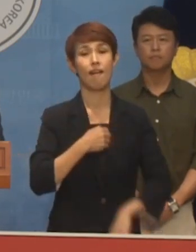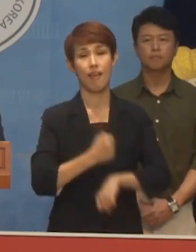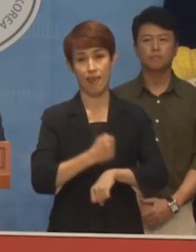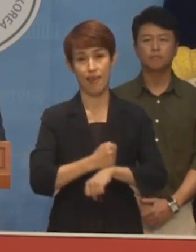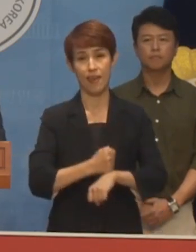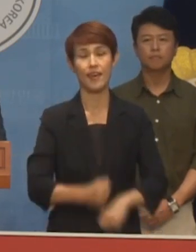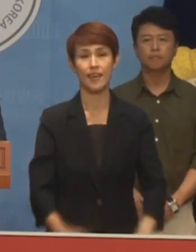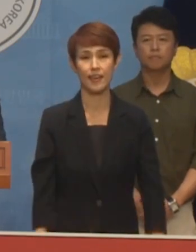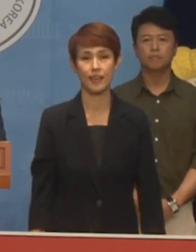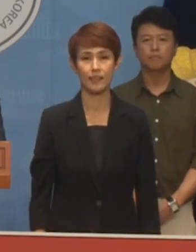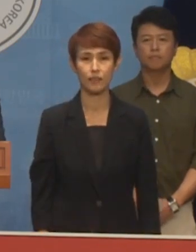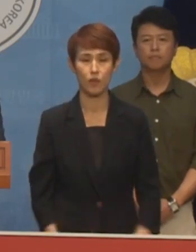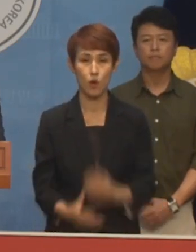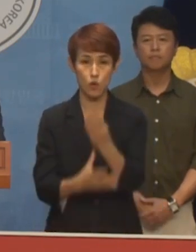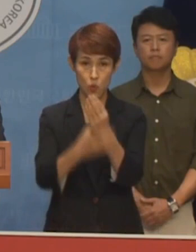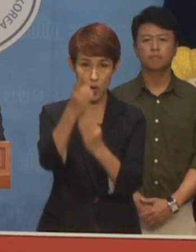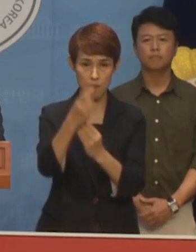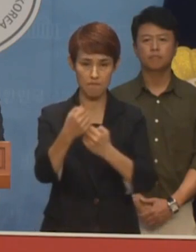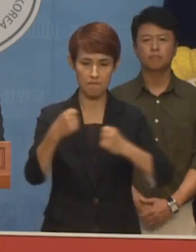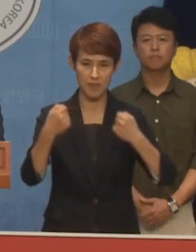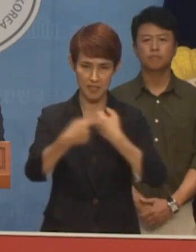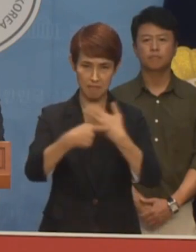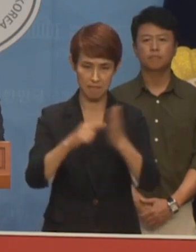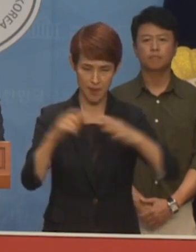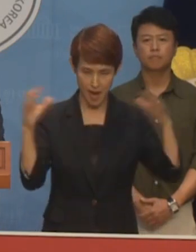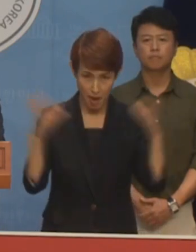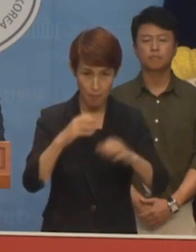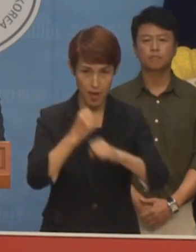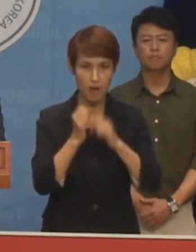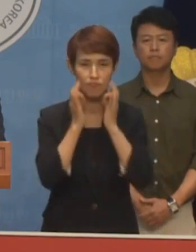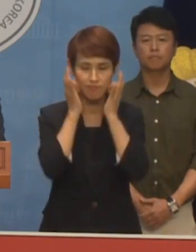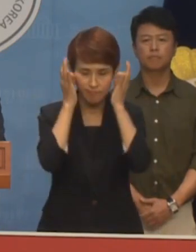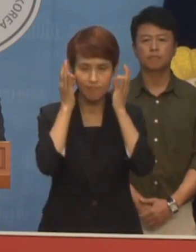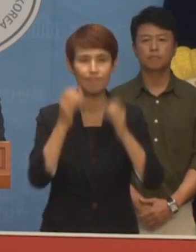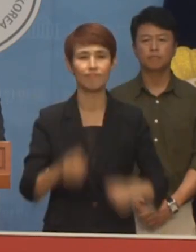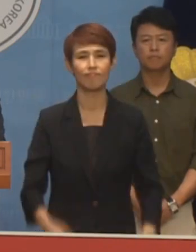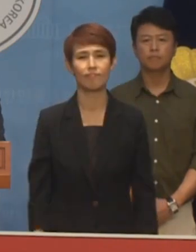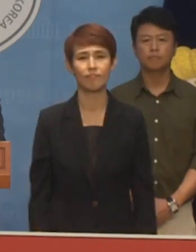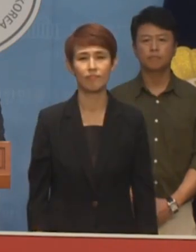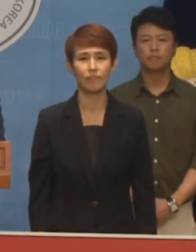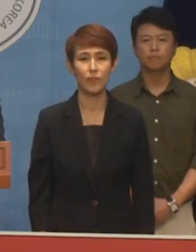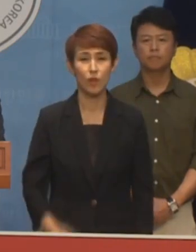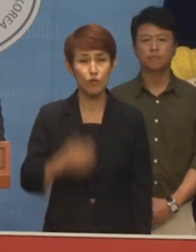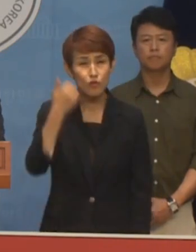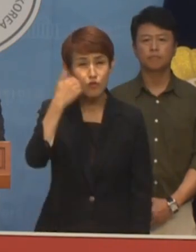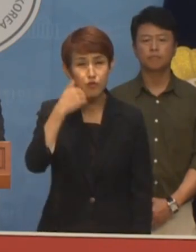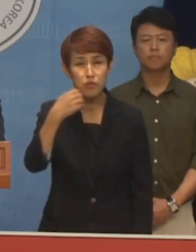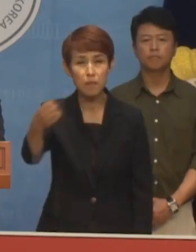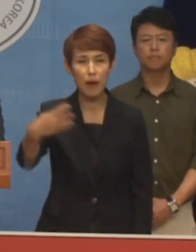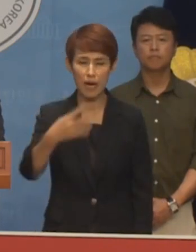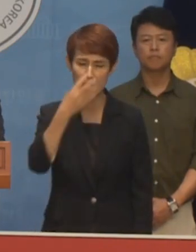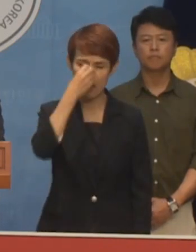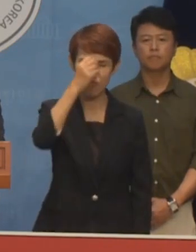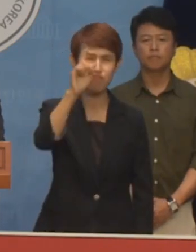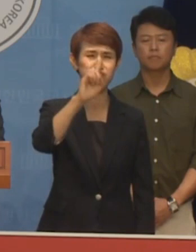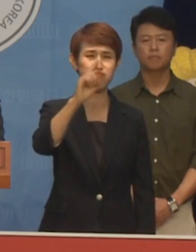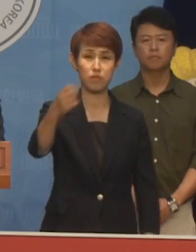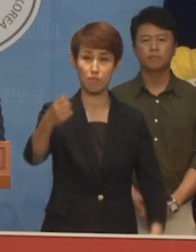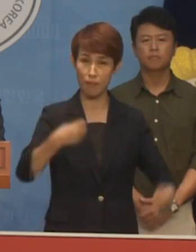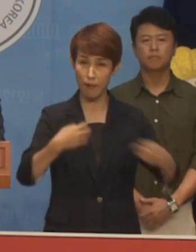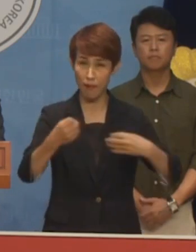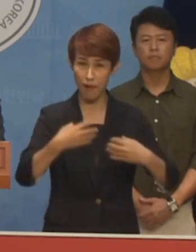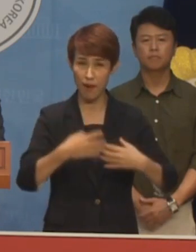도맡아 통합과 화합의 정신 하나로 임하겠습니다. 어떤 사람은 하늘 높은 줄 모른다고 할지라도 어떤